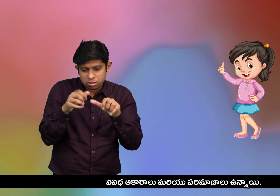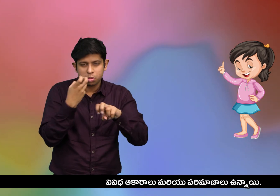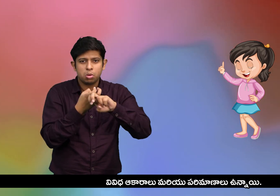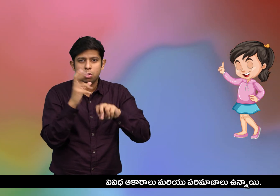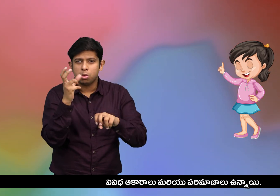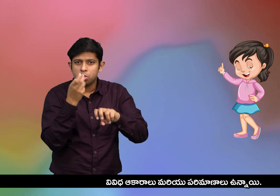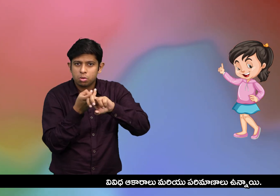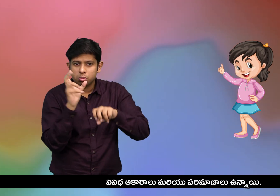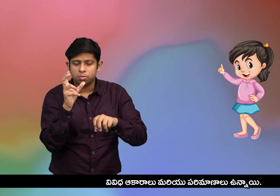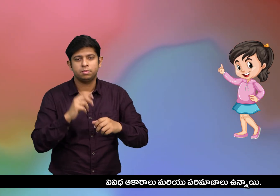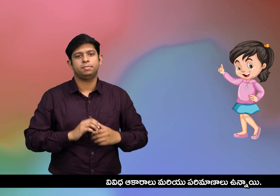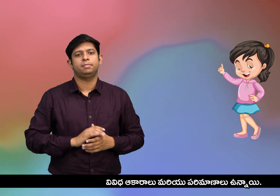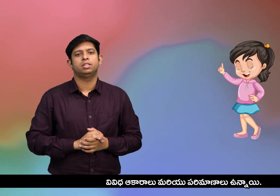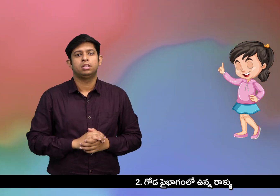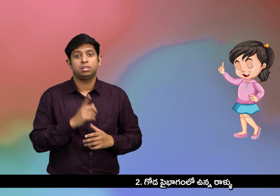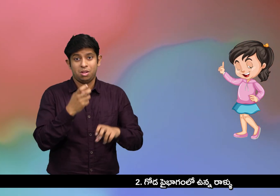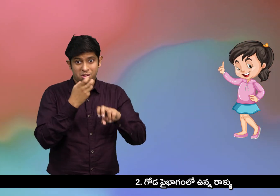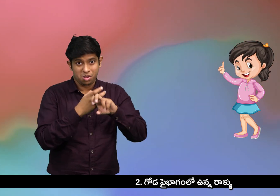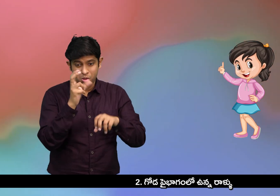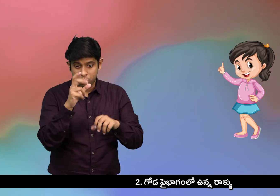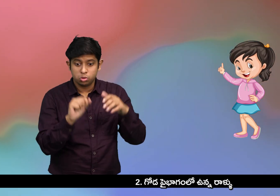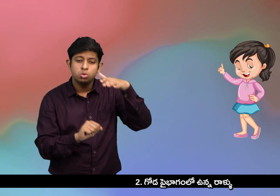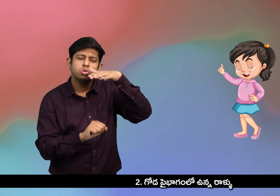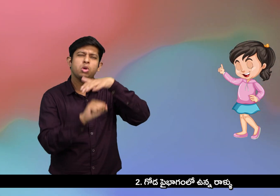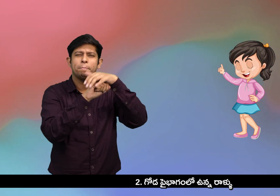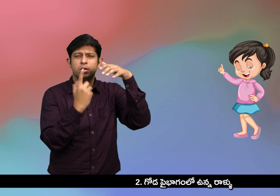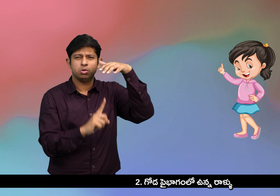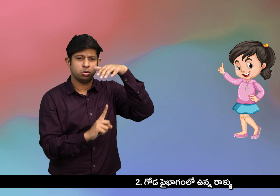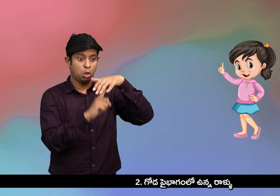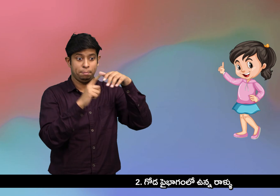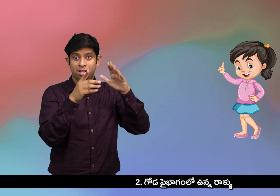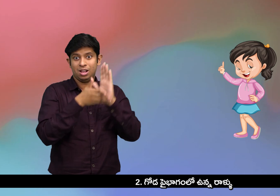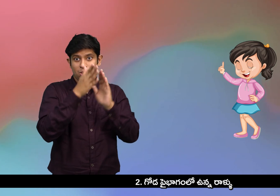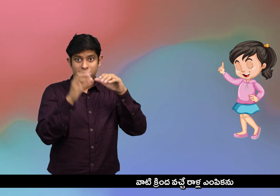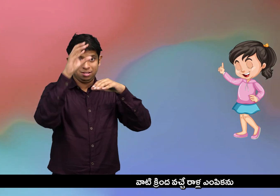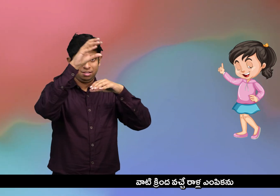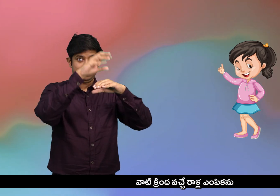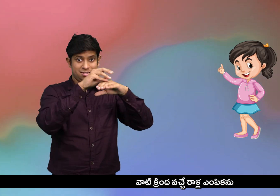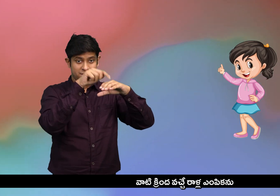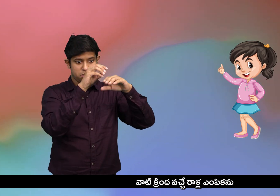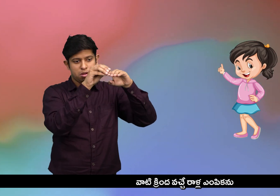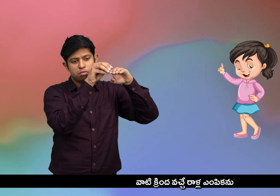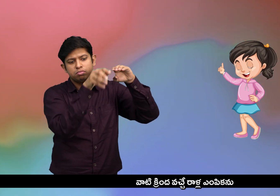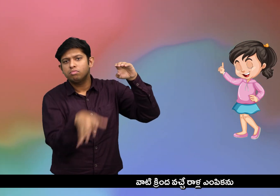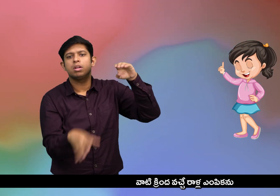మరియు పరిమాణాలు ఉన్నాయి. గోడ పైభాగంలో ఉన్న రాళ్ళు వాటి క్రింద వచ్చే రాళ్ల